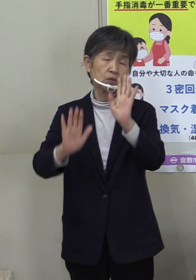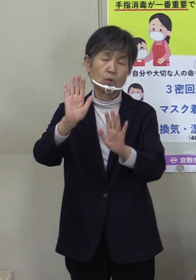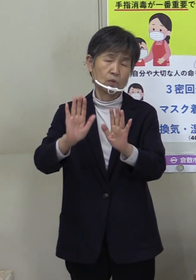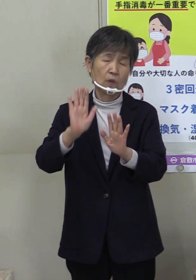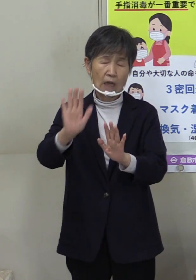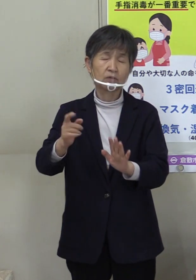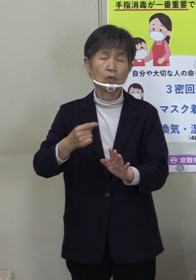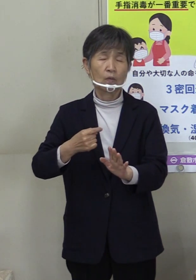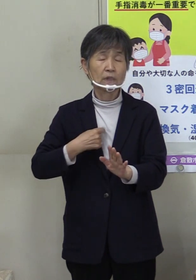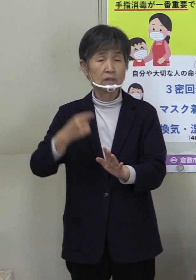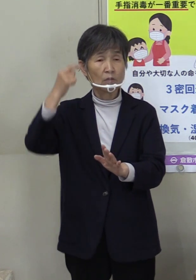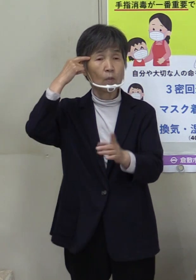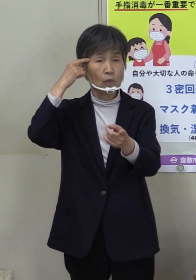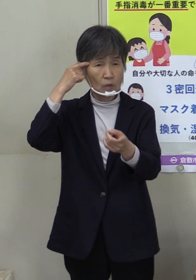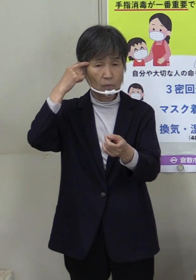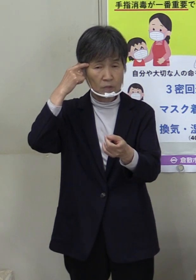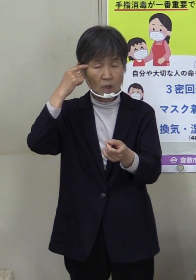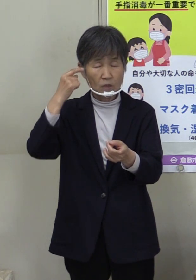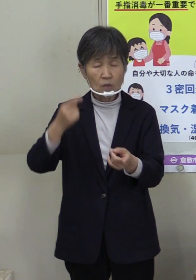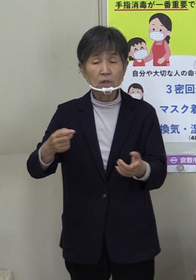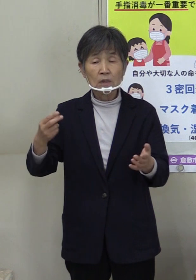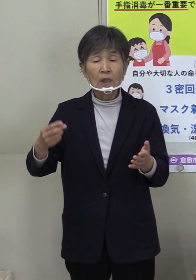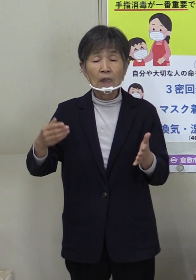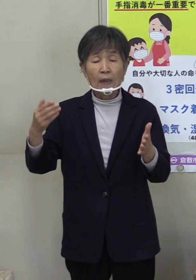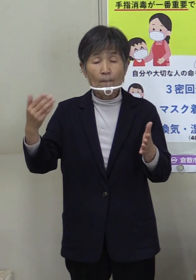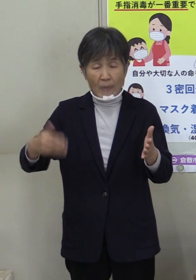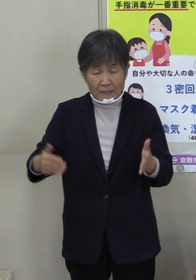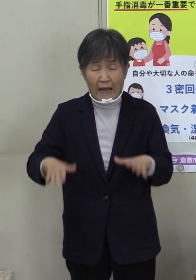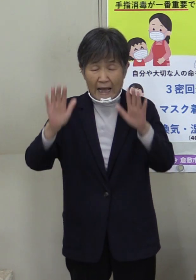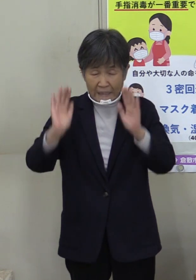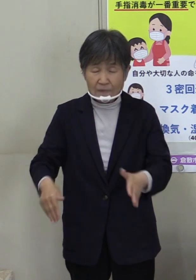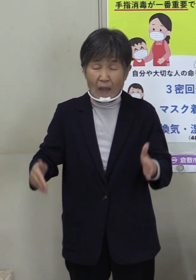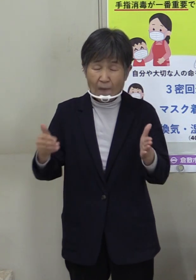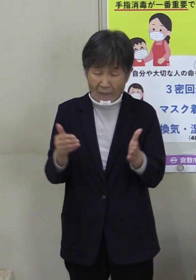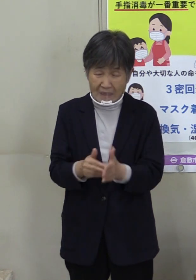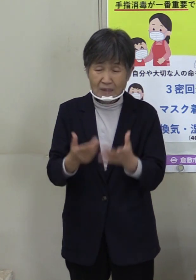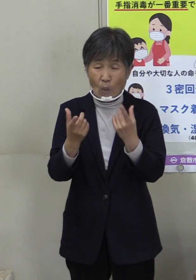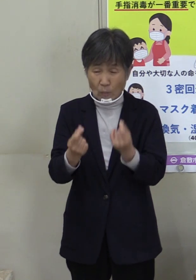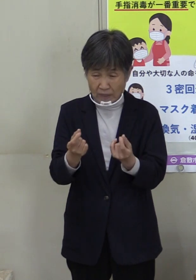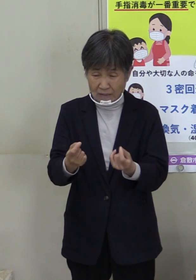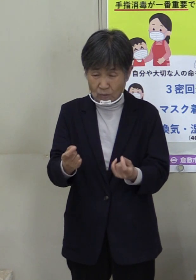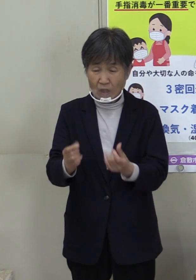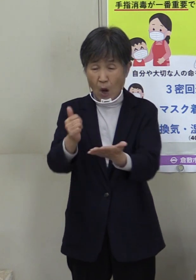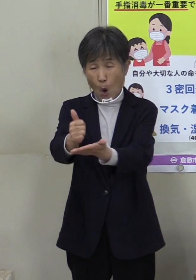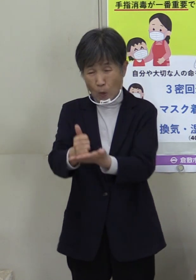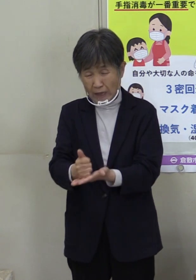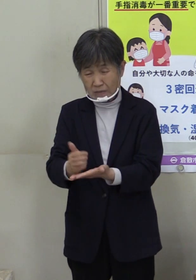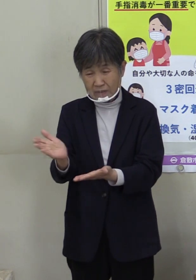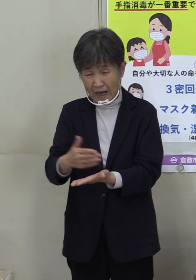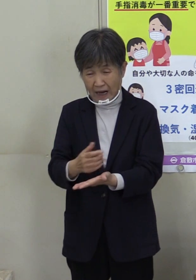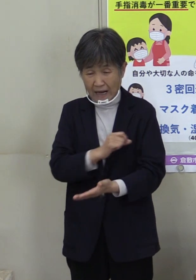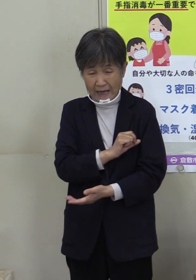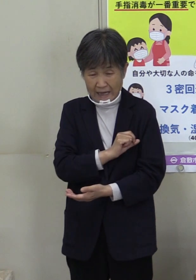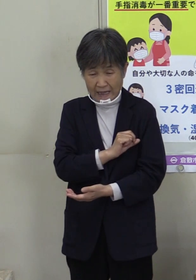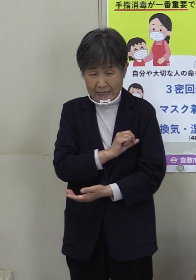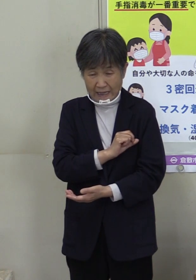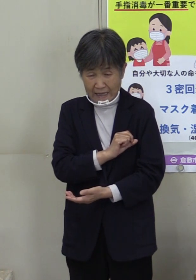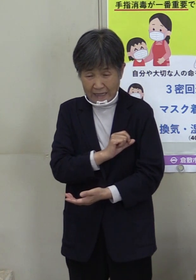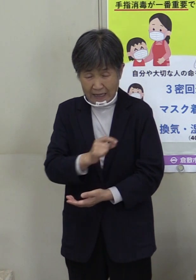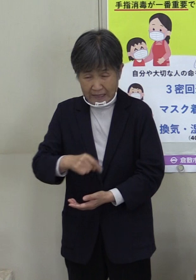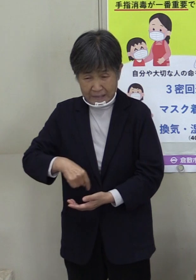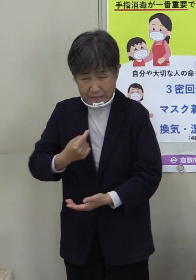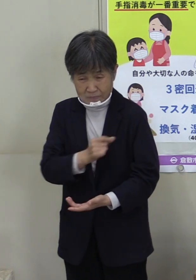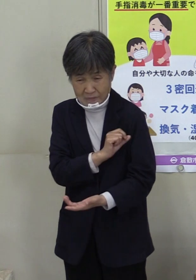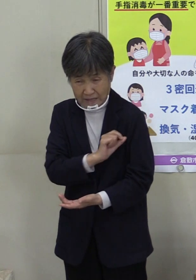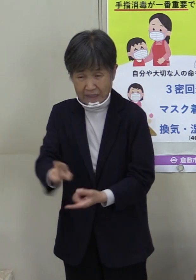んな中でまだ今までと同じようにお客さんからの自発的な行動を待つということでい